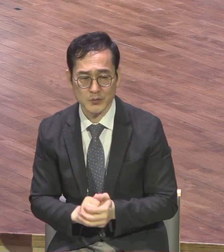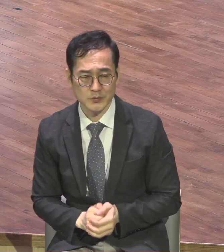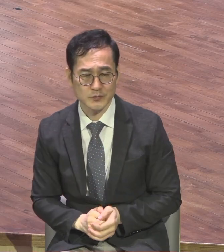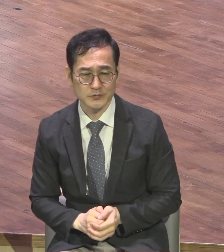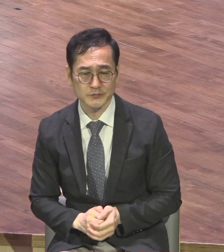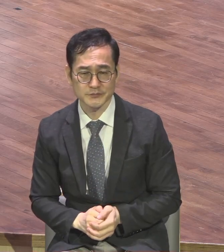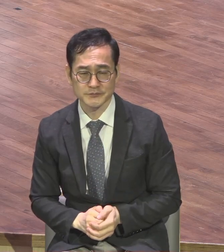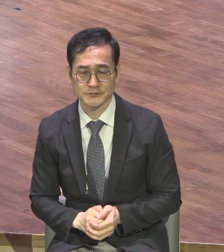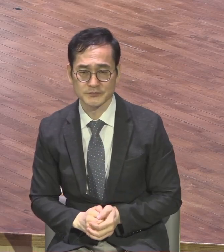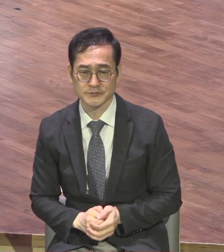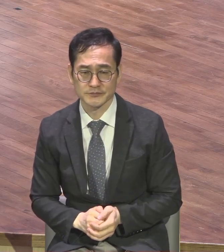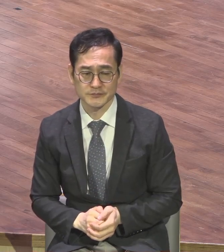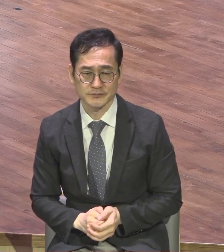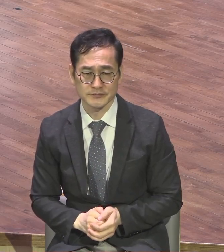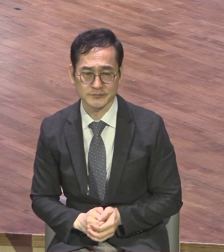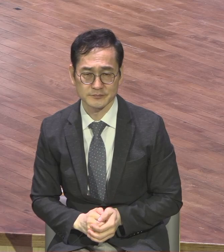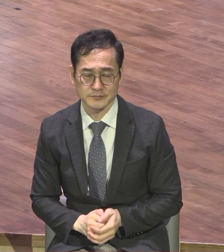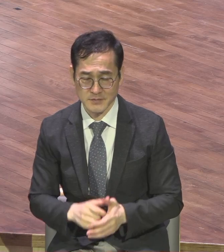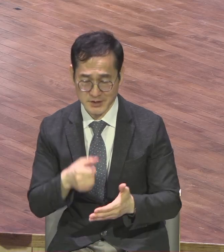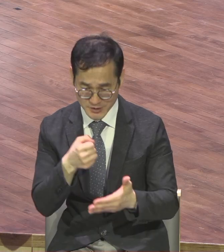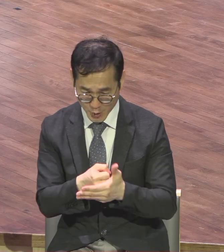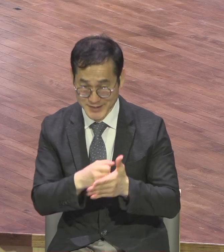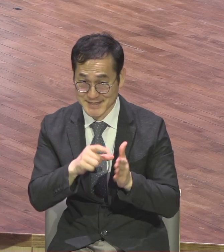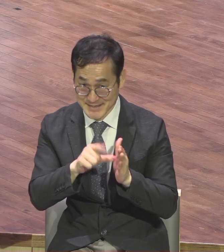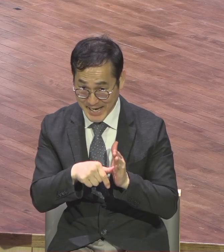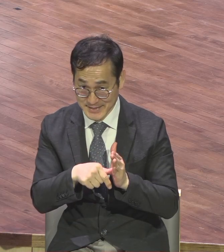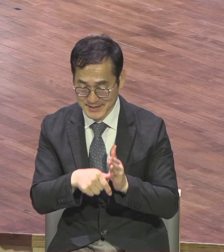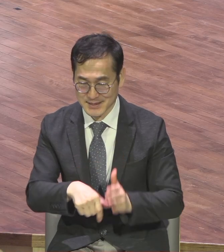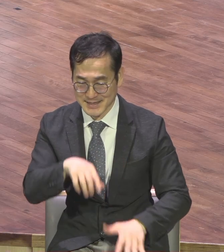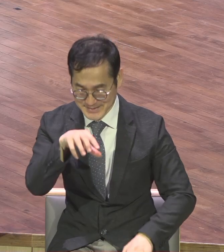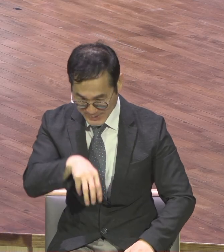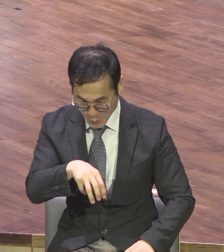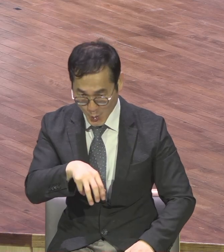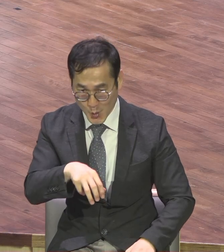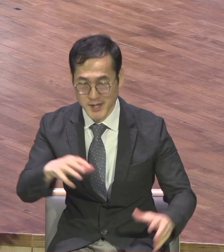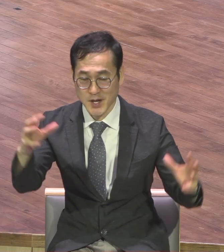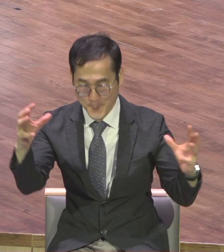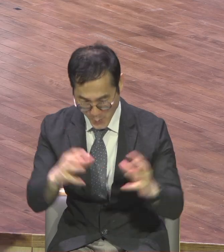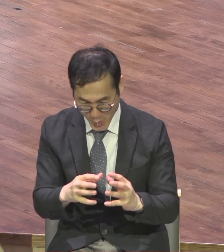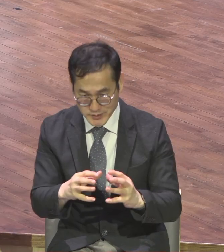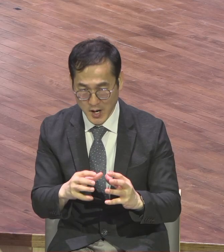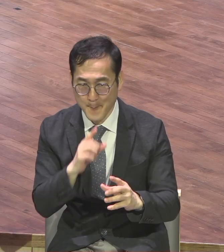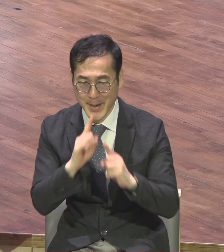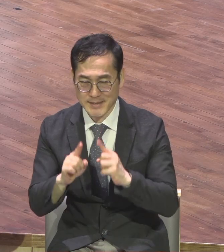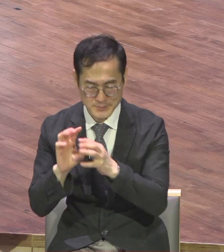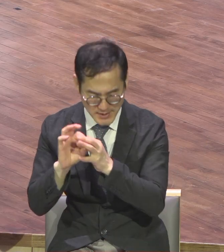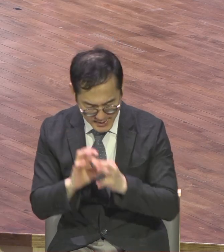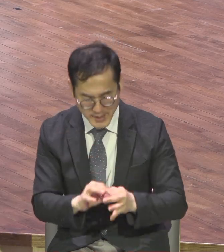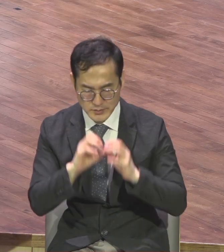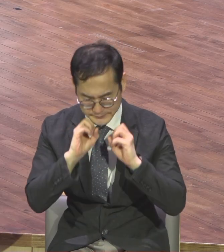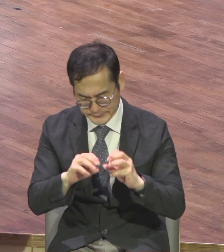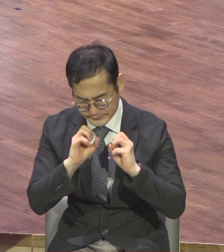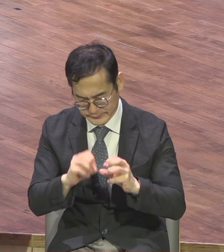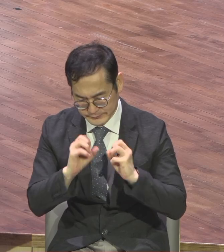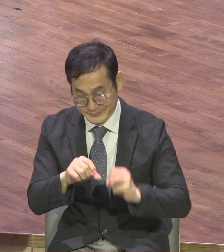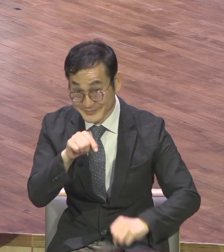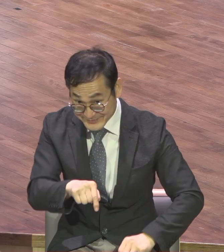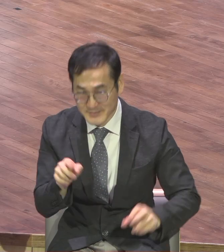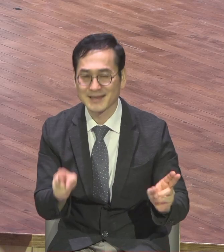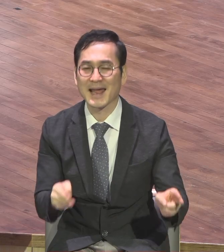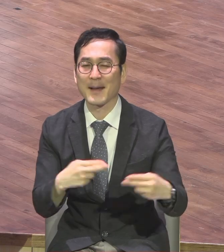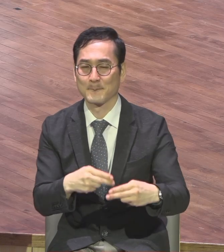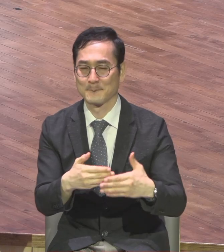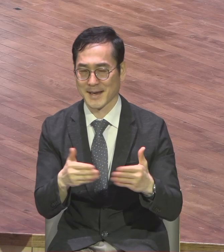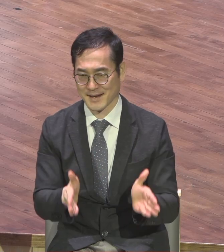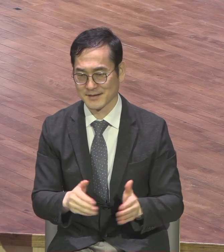아니했어요. 이 정해진 시간, 정해진 장소에서 지속적인 말씀 운동하는 것이 다락방이에요. 딱